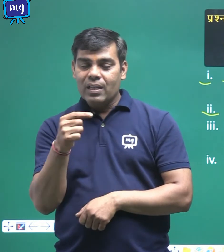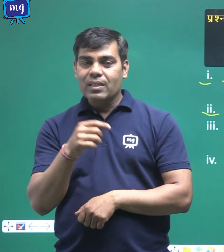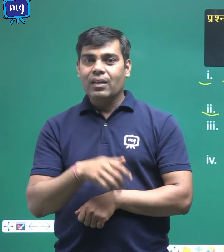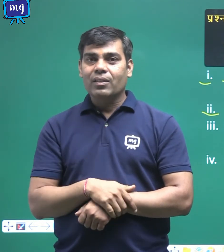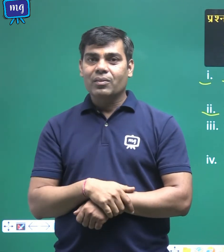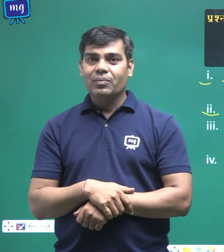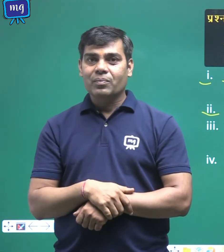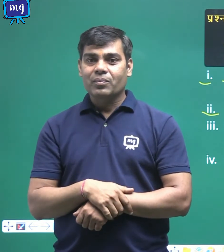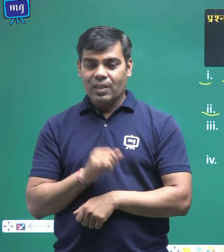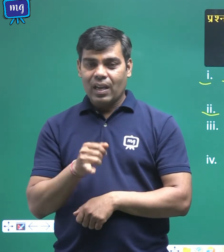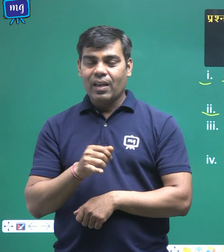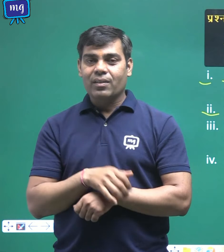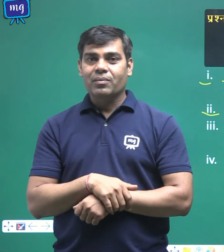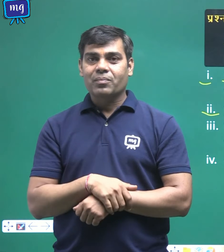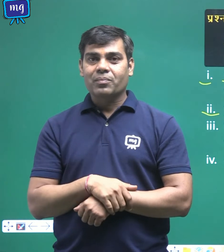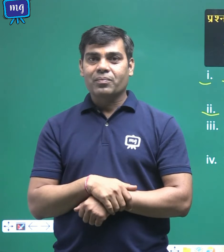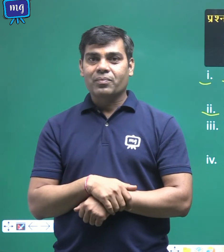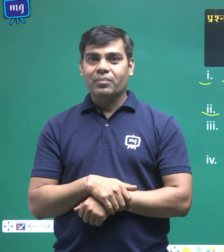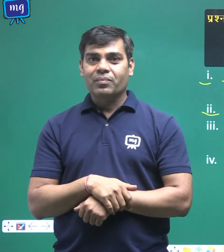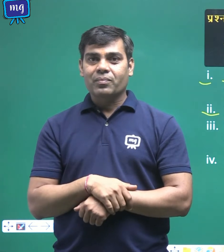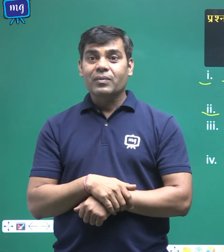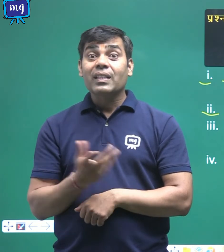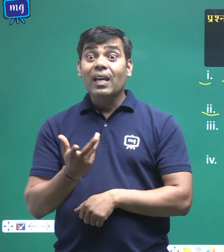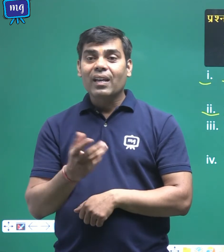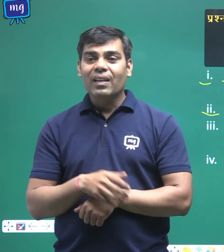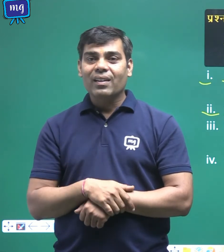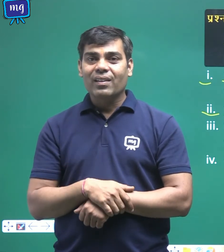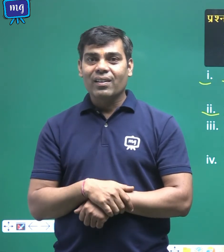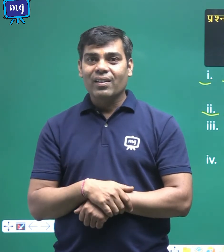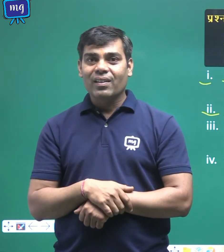खालिस्तान है। क्या है?